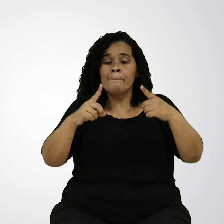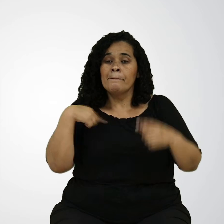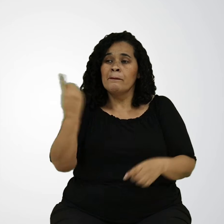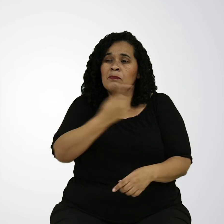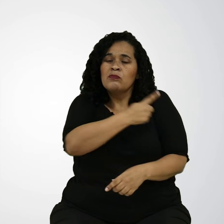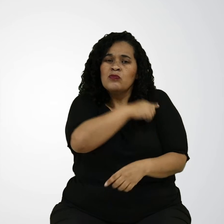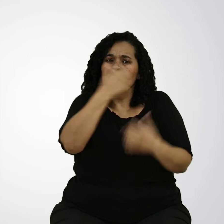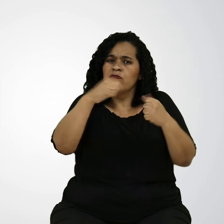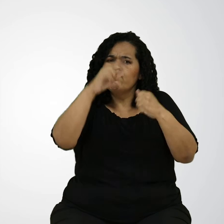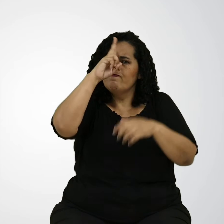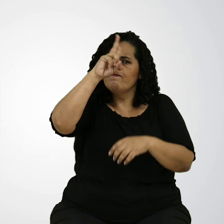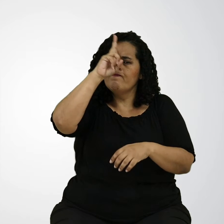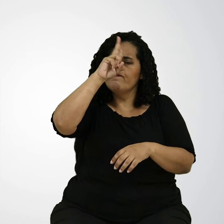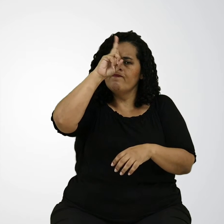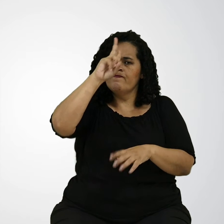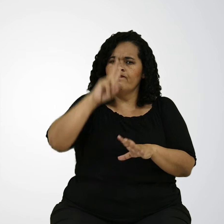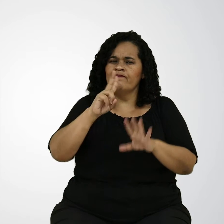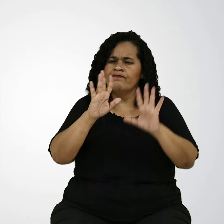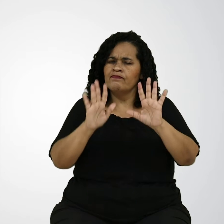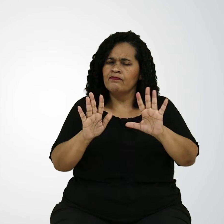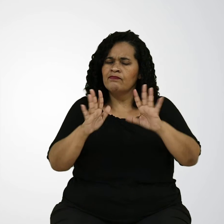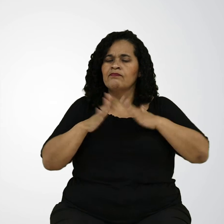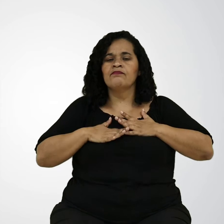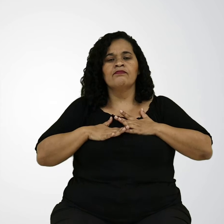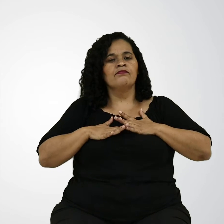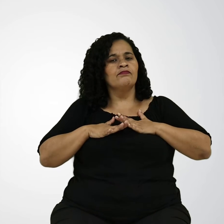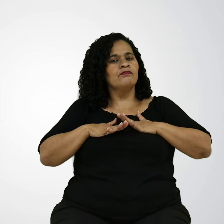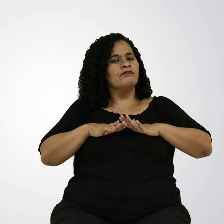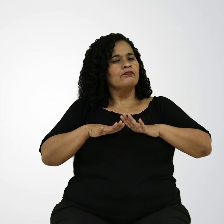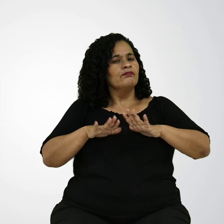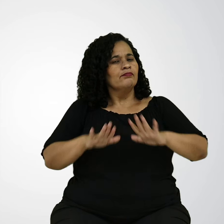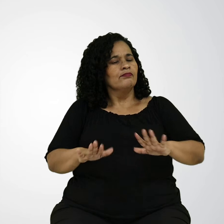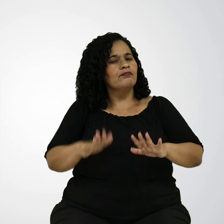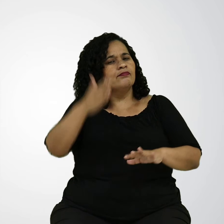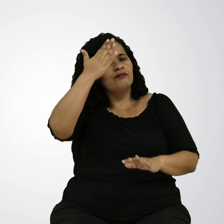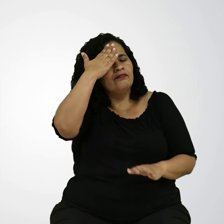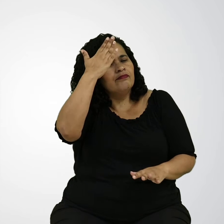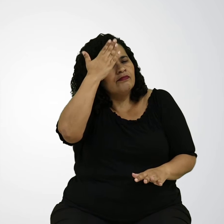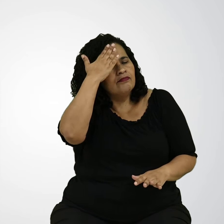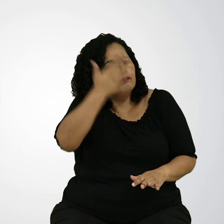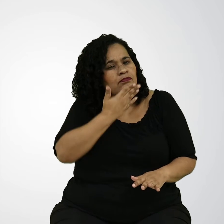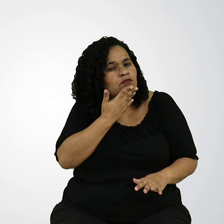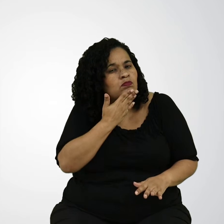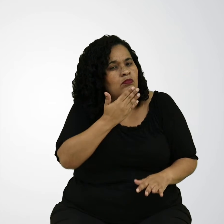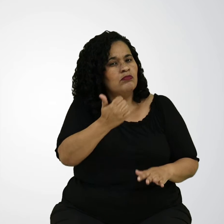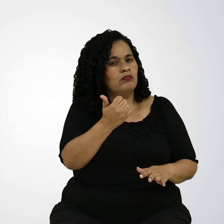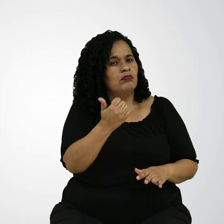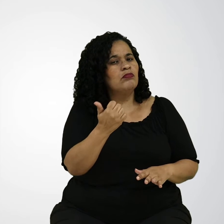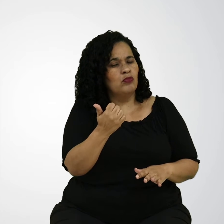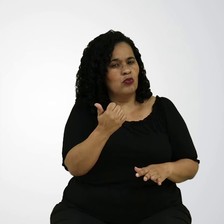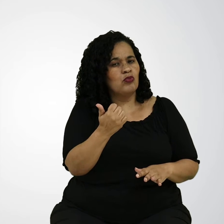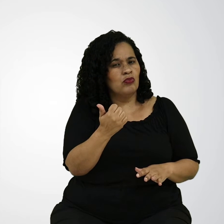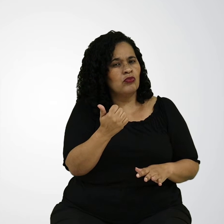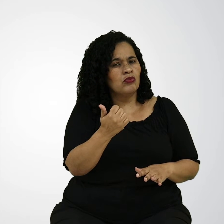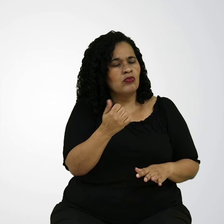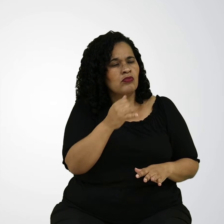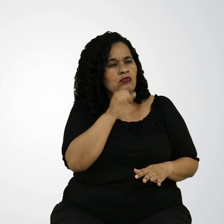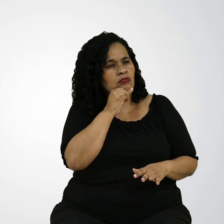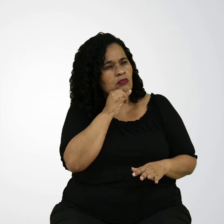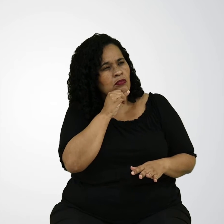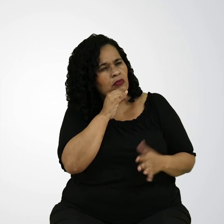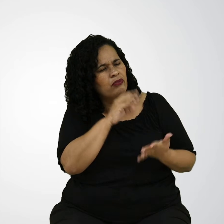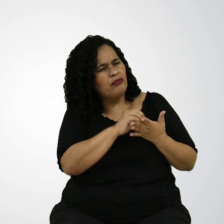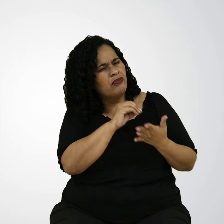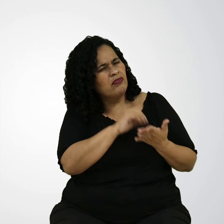às vezes, precisa desenvolver esse exercício de fazer a pergunta. Né? Quando a mente fala assim, cara, tá